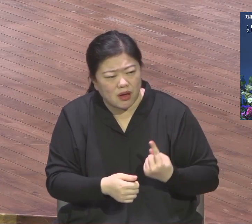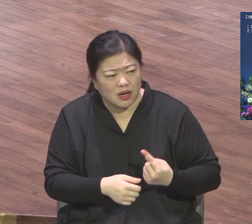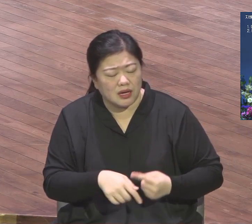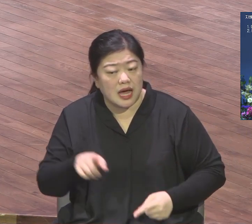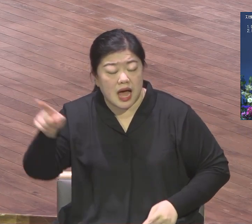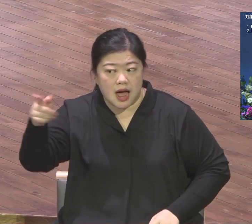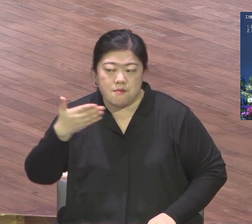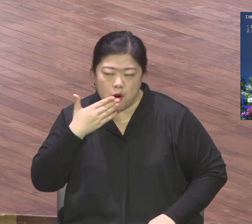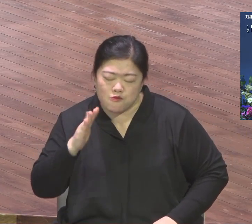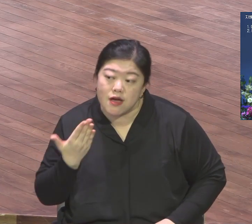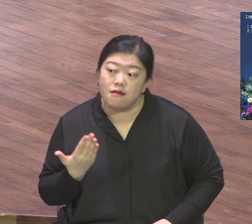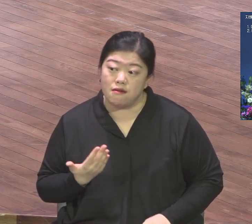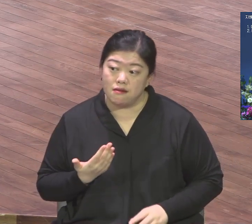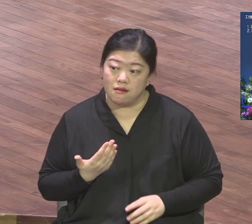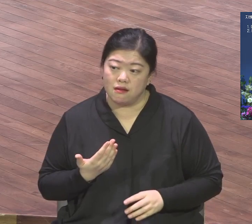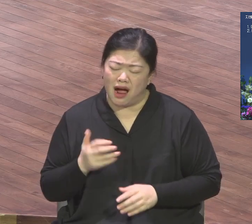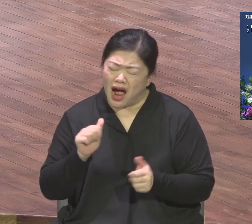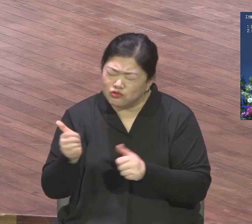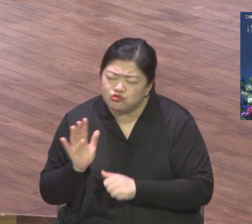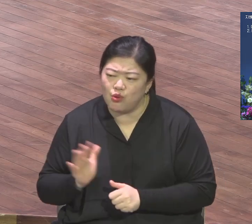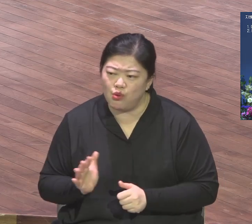먹으면 눈 밝아져.